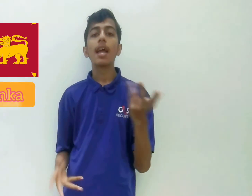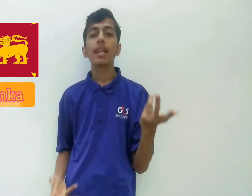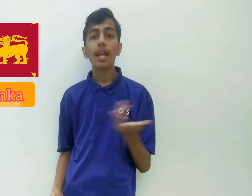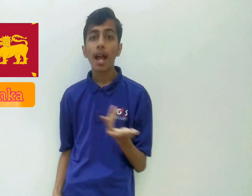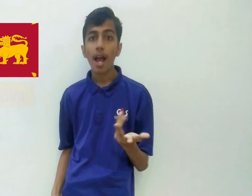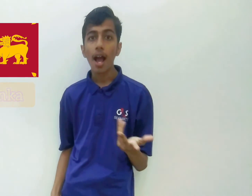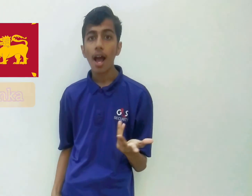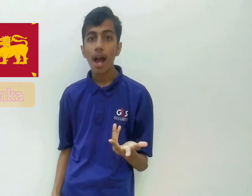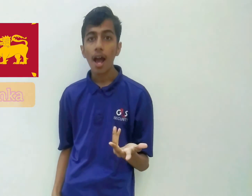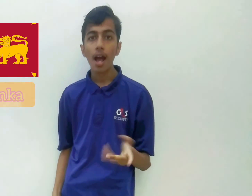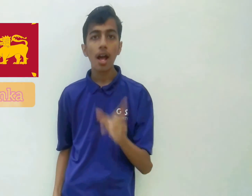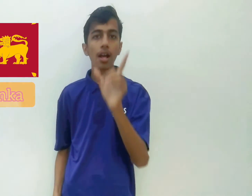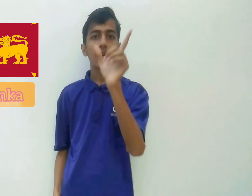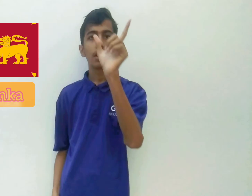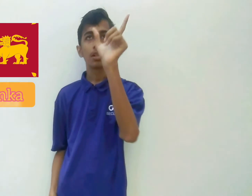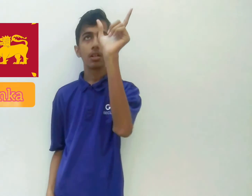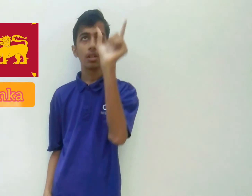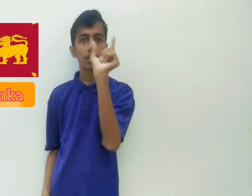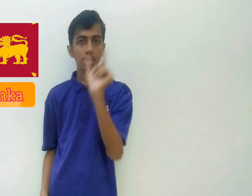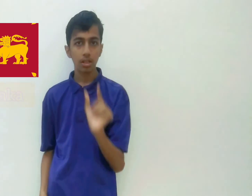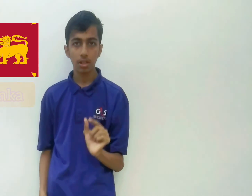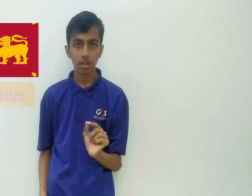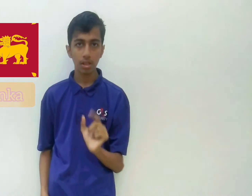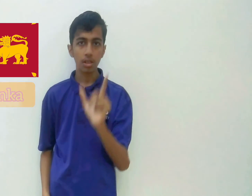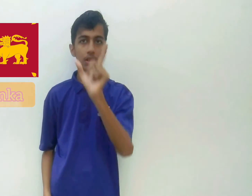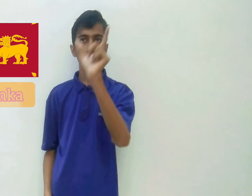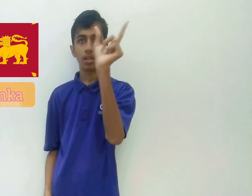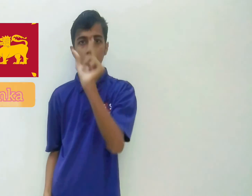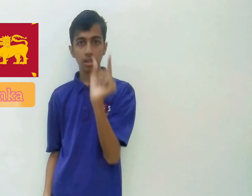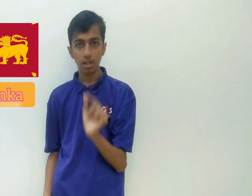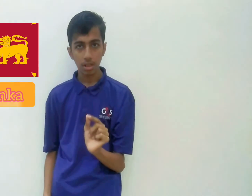लाइक शैर और